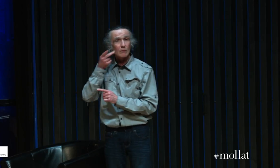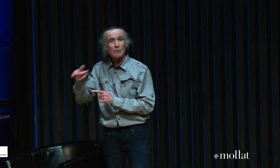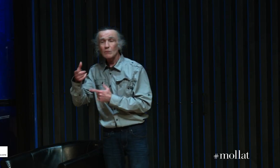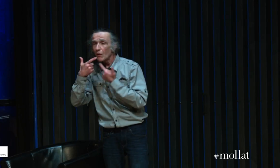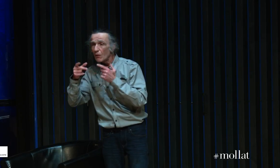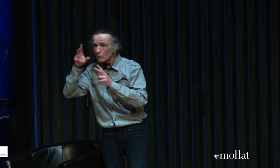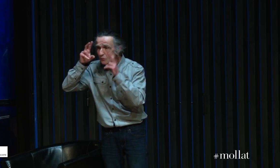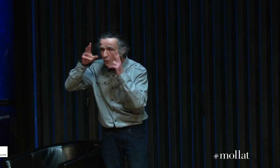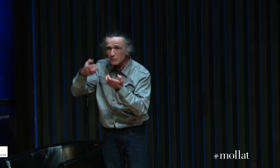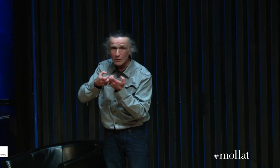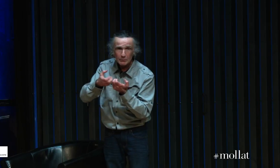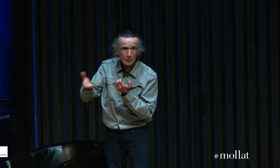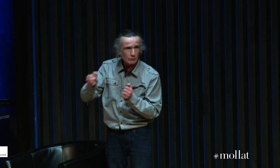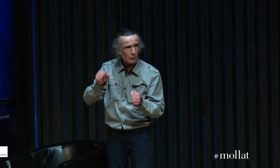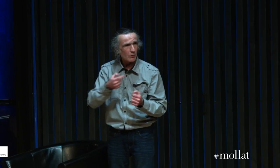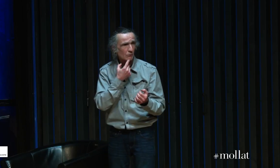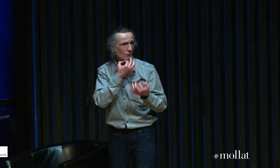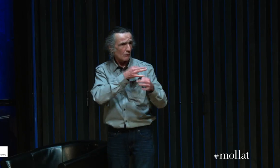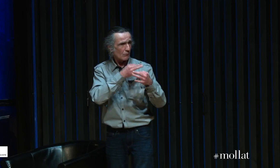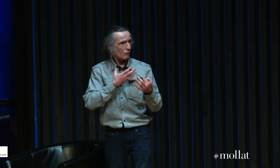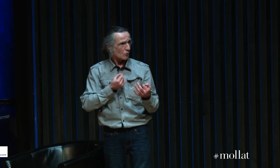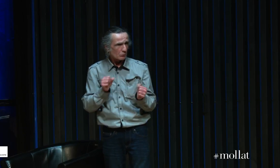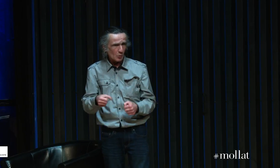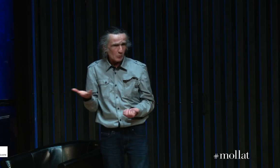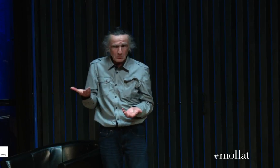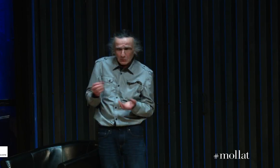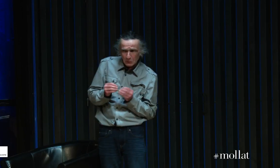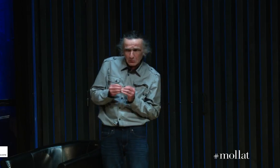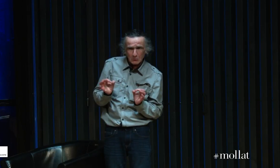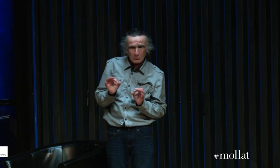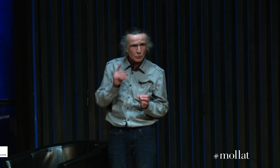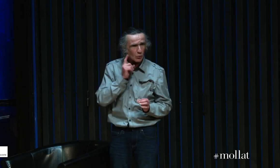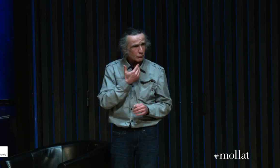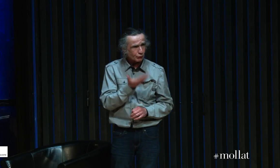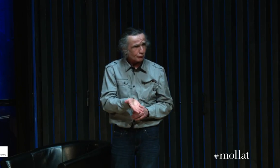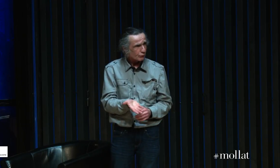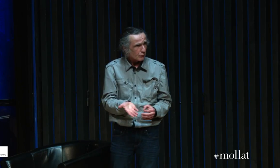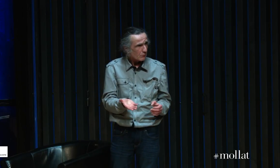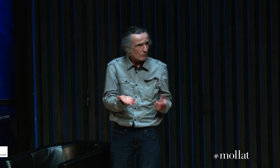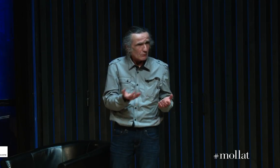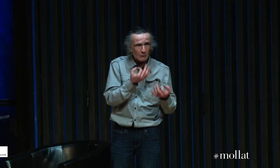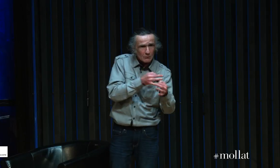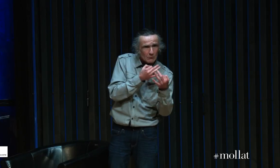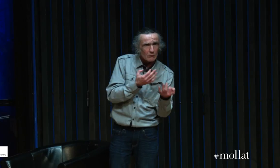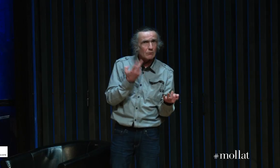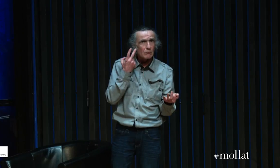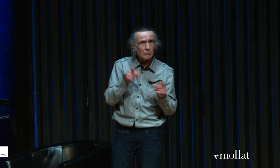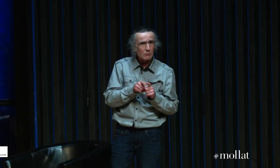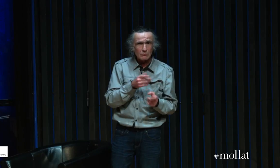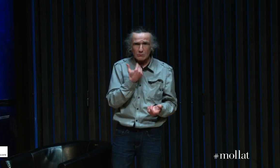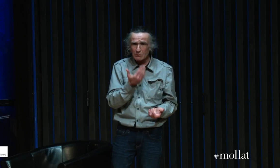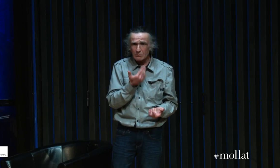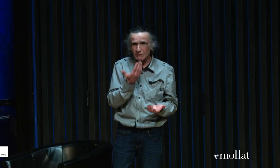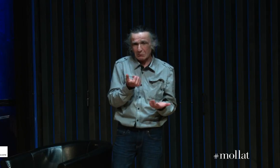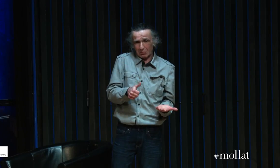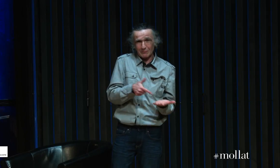d'autre. Mais c'est vrai qu'il y a un groupe, hein, les écoles Diwan pour la langue bretonne qui